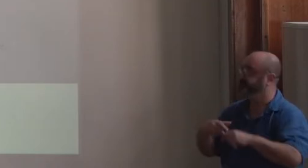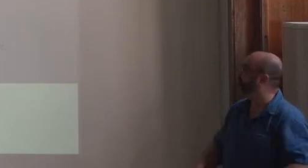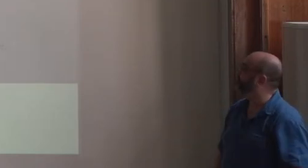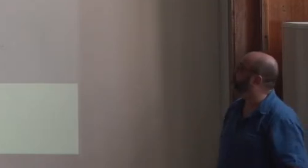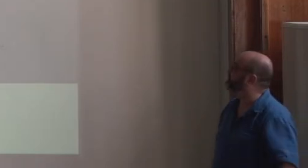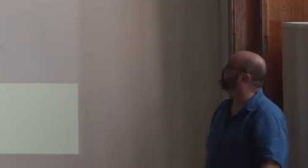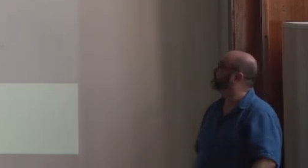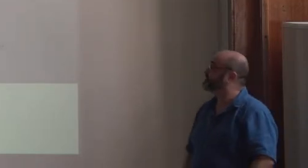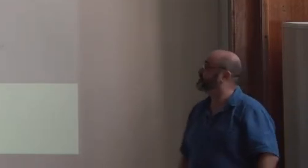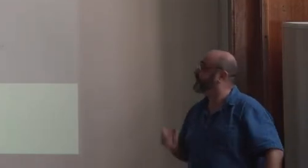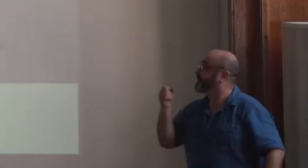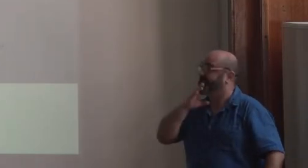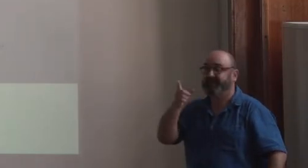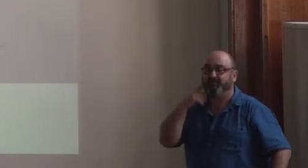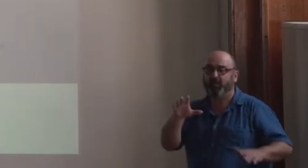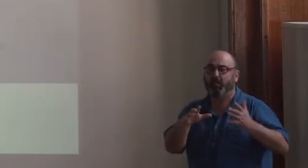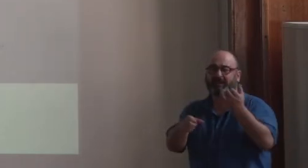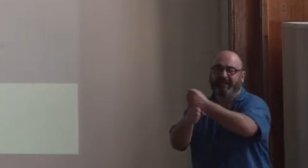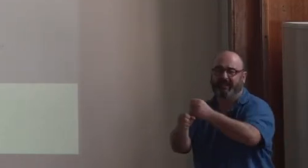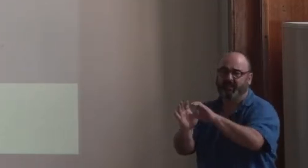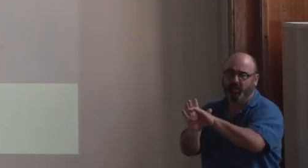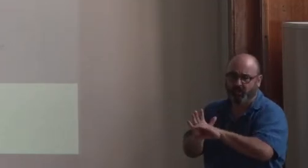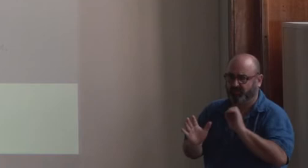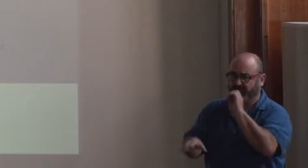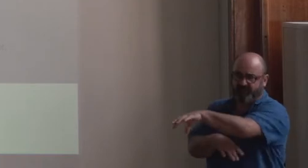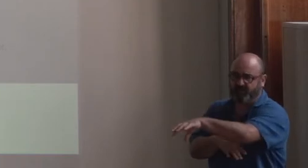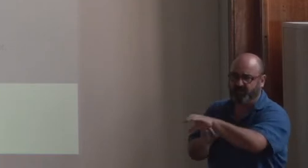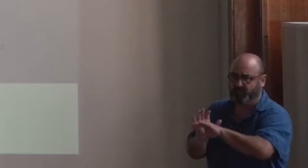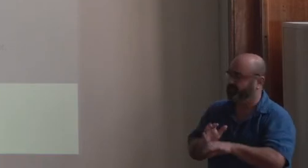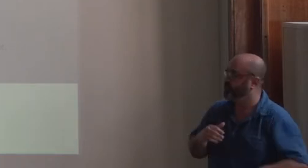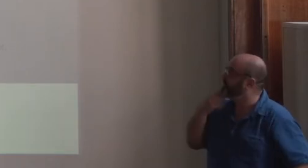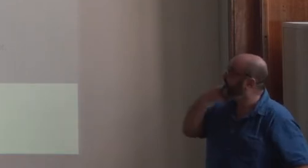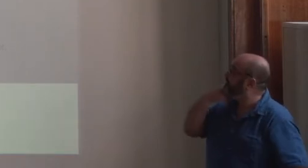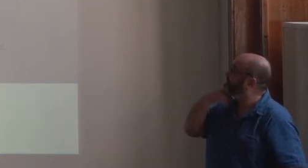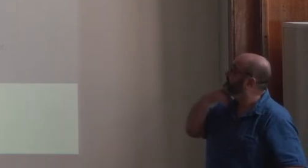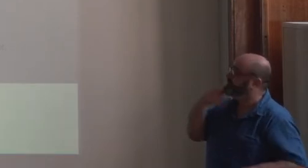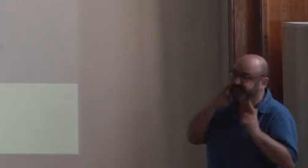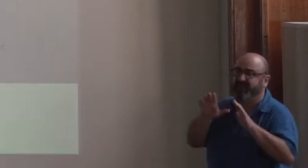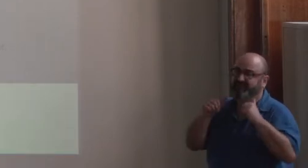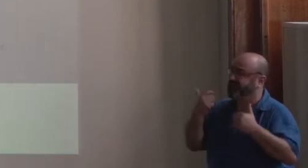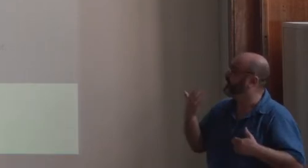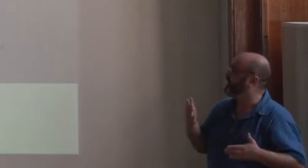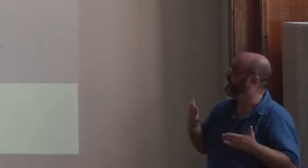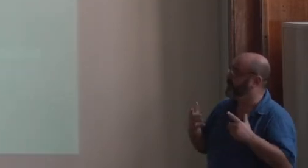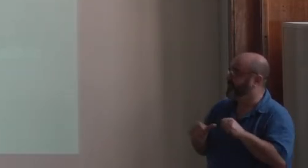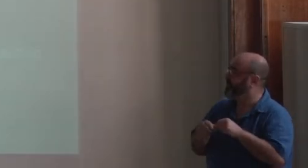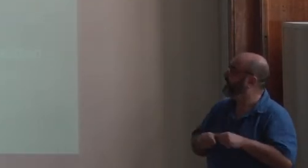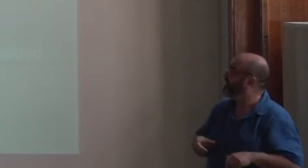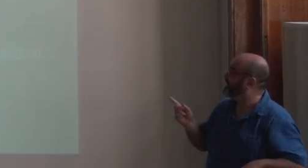récupérer. C'est assez pratique pour installer du code dessus, pour envoyer du code dessus. Si vous ne voulez pas vous embêter avec ça, vous pouvez aussi